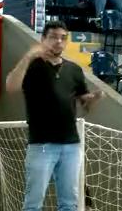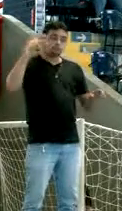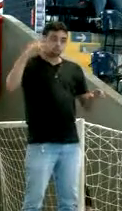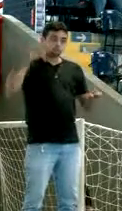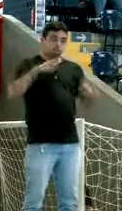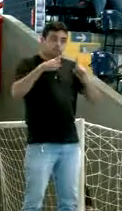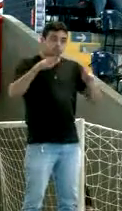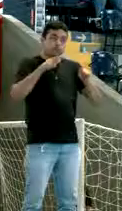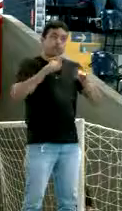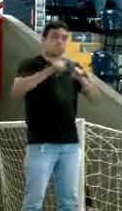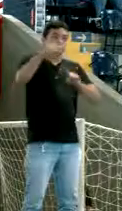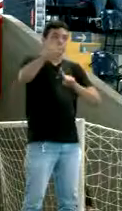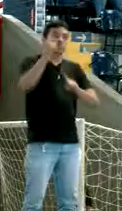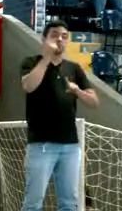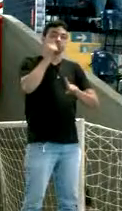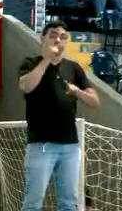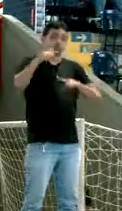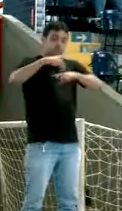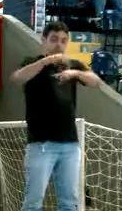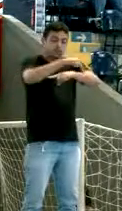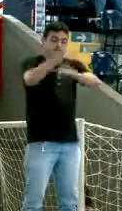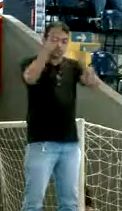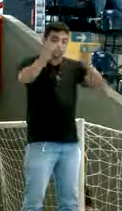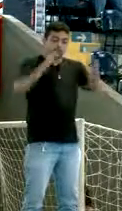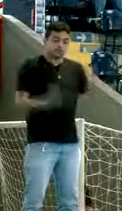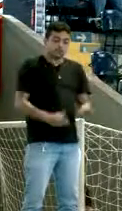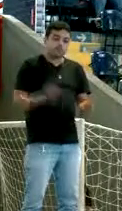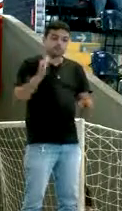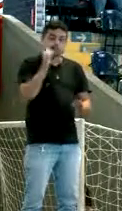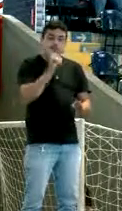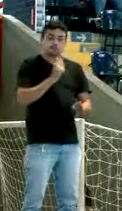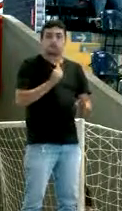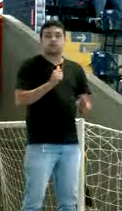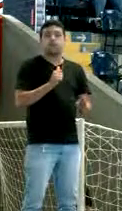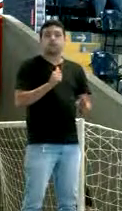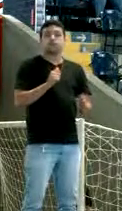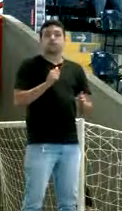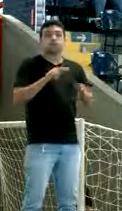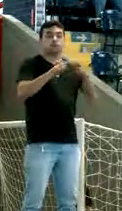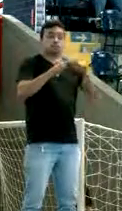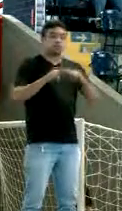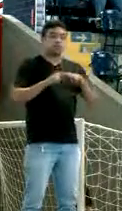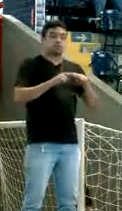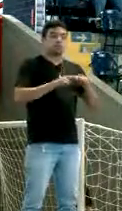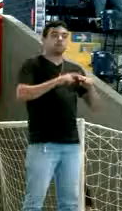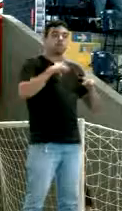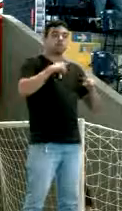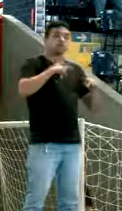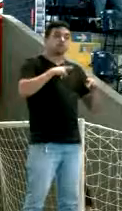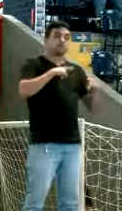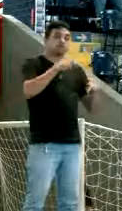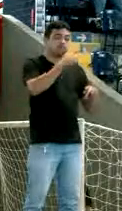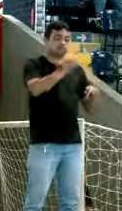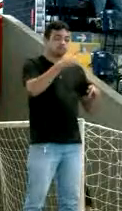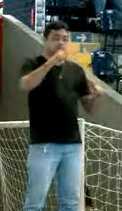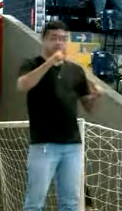vem, olha que coisa mais linda, mais cheia de graça. Esse pam, pam, pam, pam,